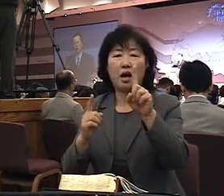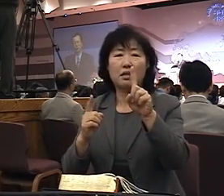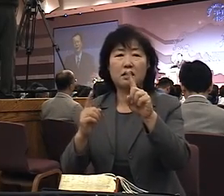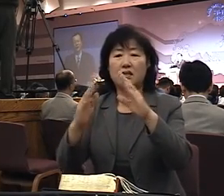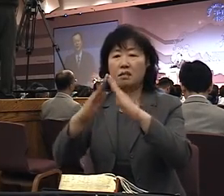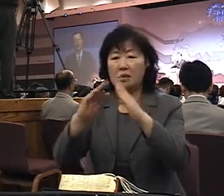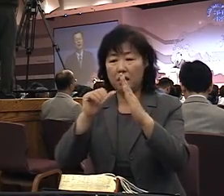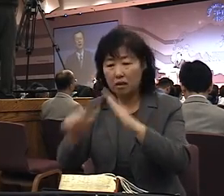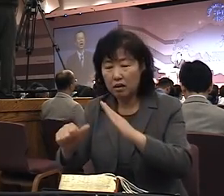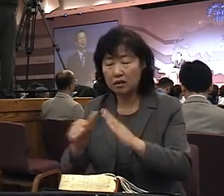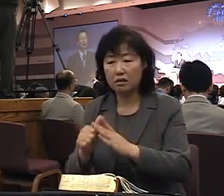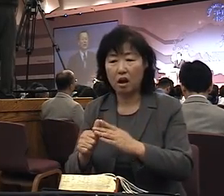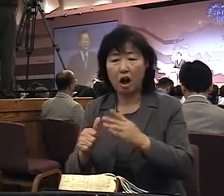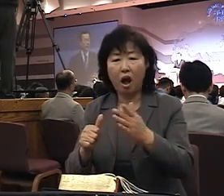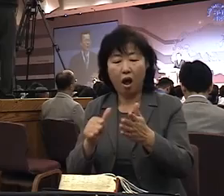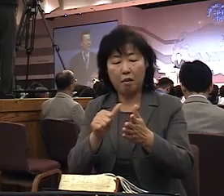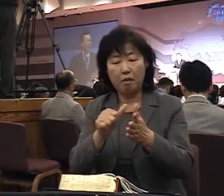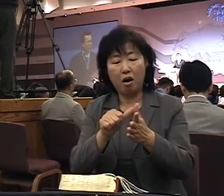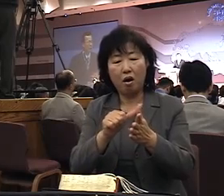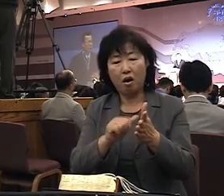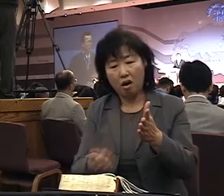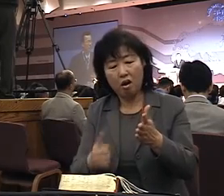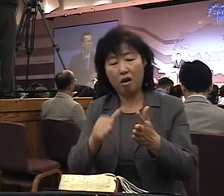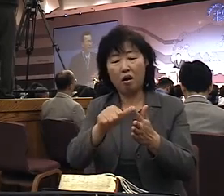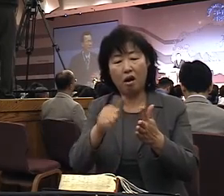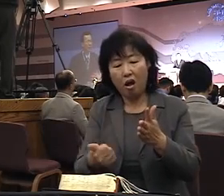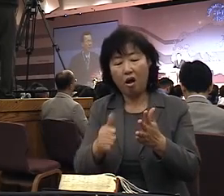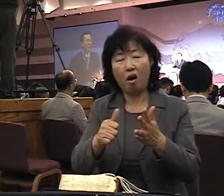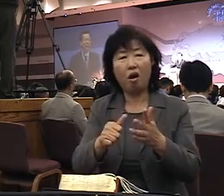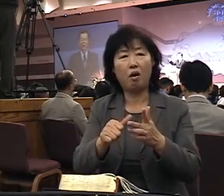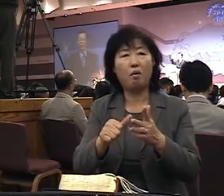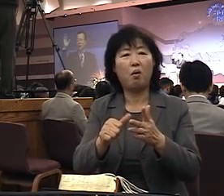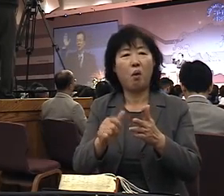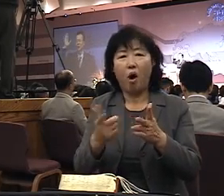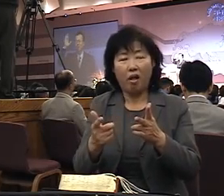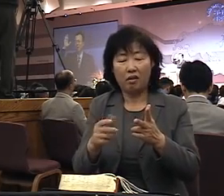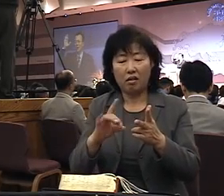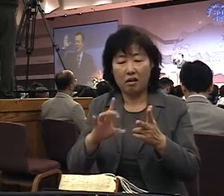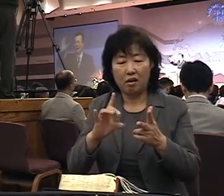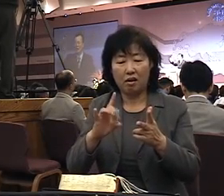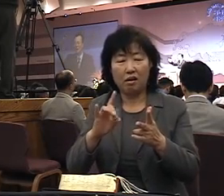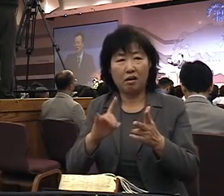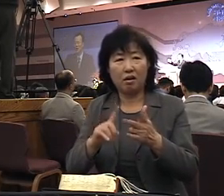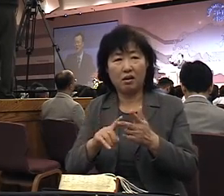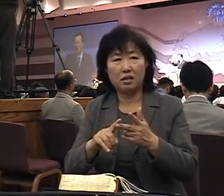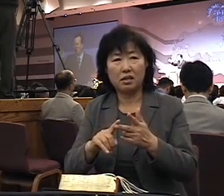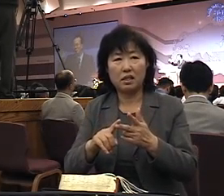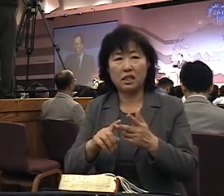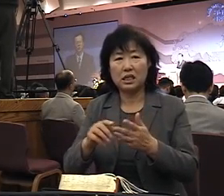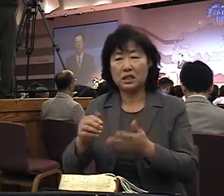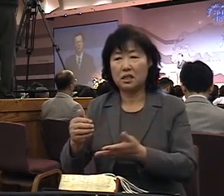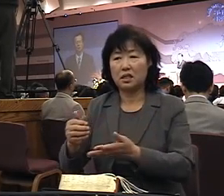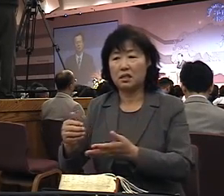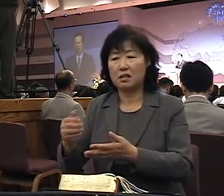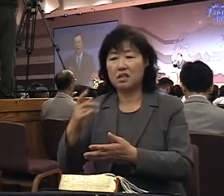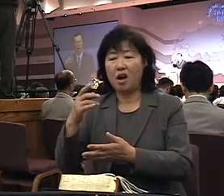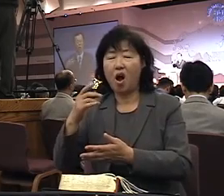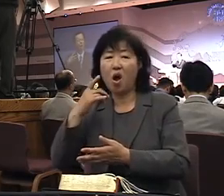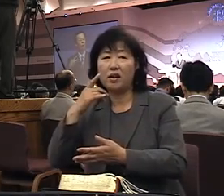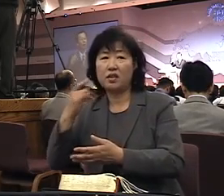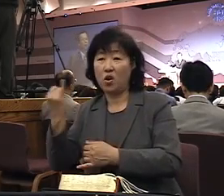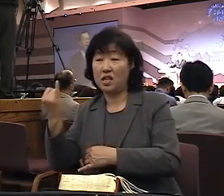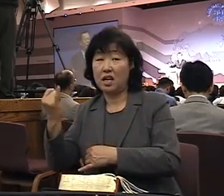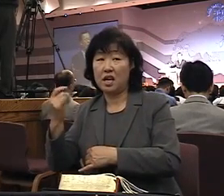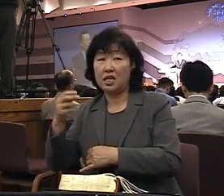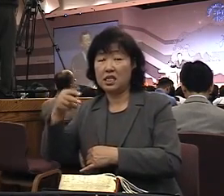내어 쫓임을 받은 그 당시의 여인들은 살 길이 없었어요. 친정 아버지가 받아들이지 않으면 살 길이 없었습니다.